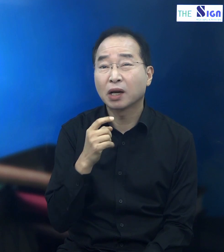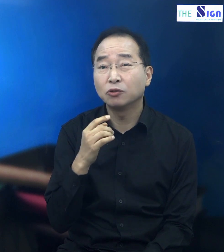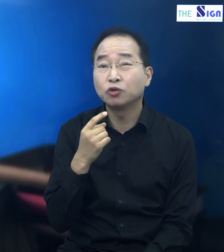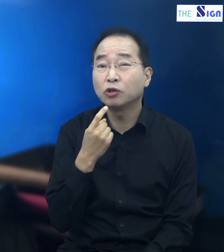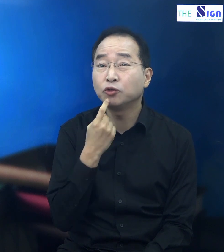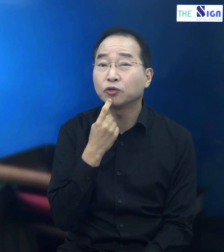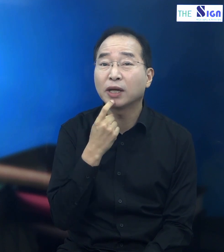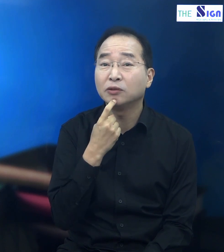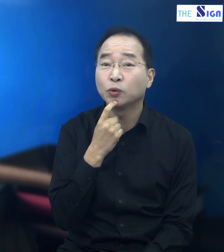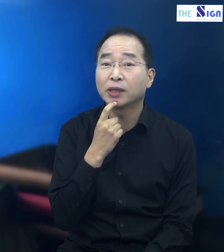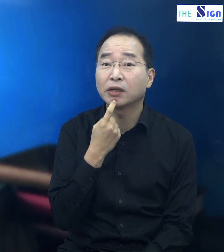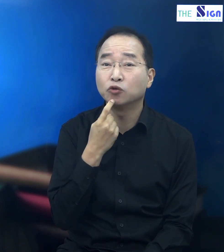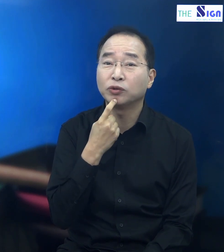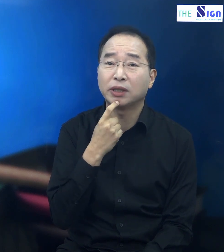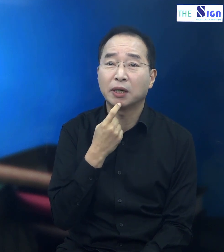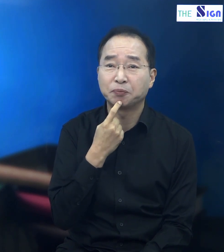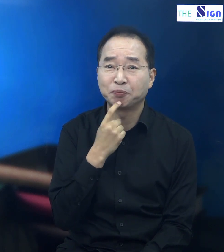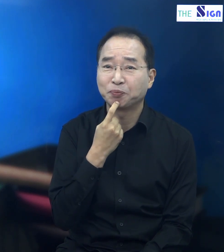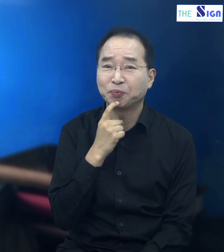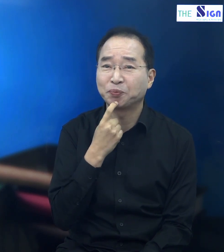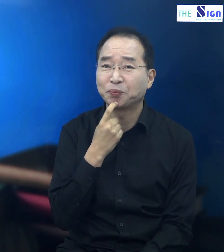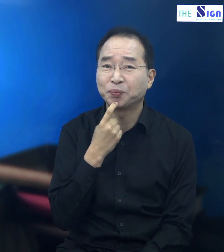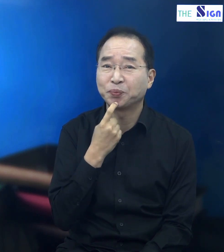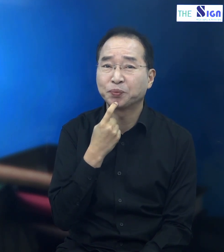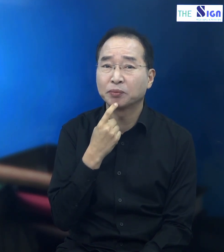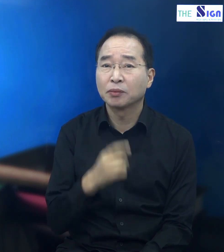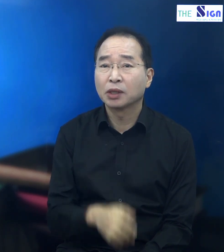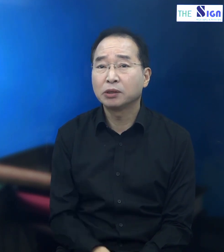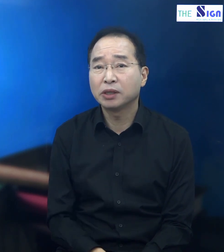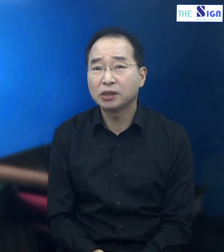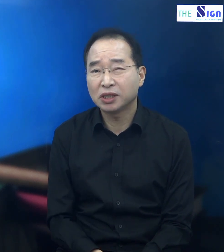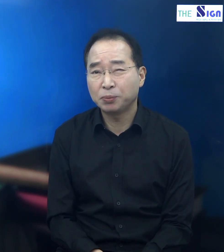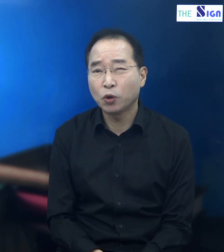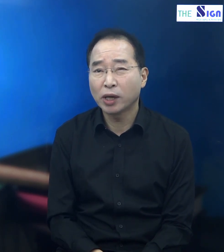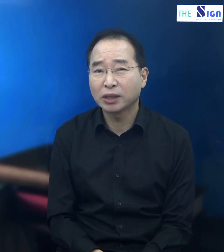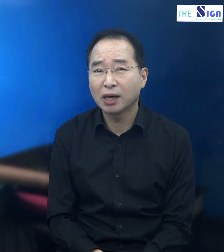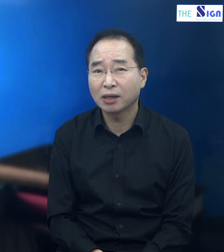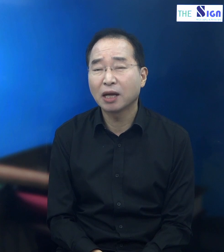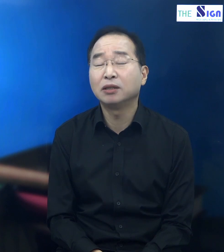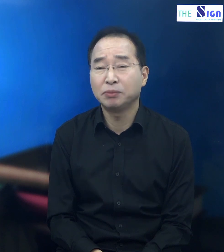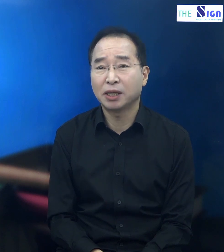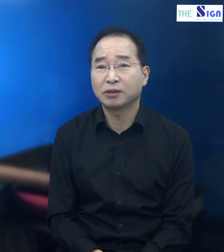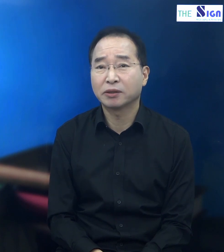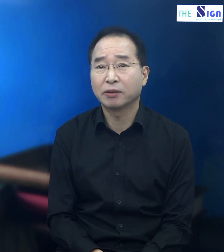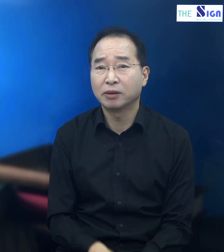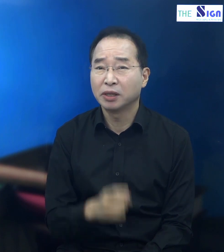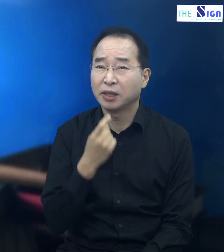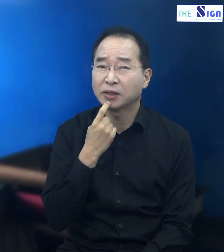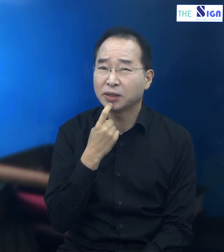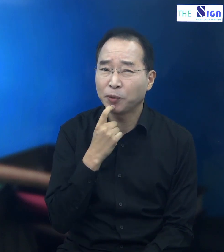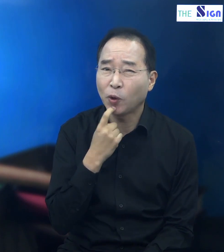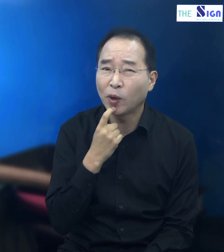약간 눌러주듯 하는 동작에 우기다. 그래서 이게 집요하다라는 의미가 있어요.